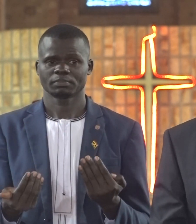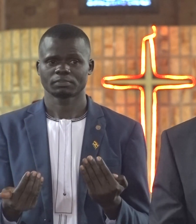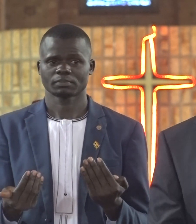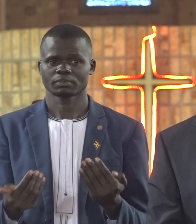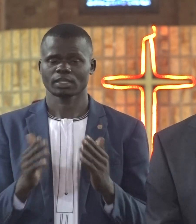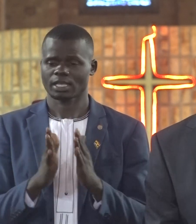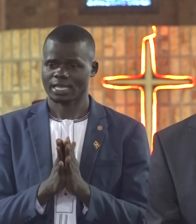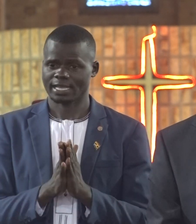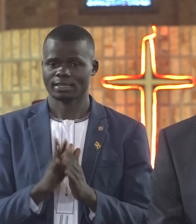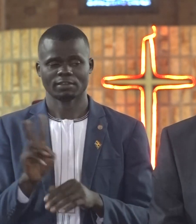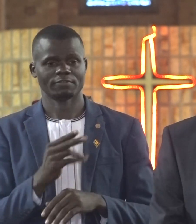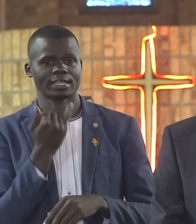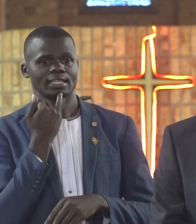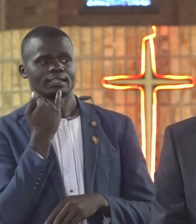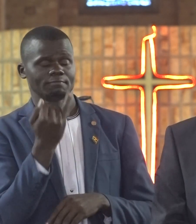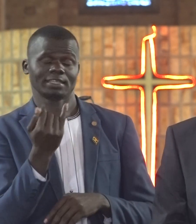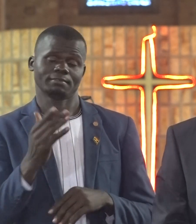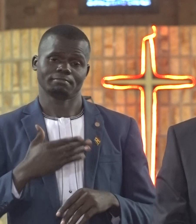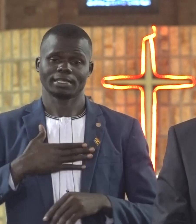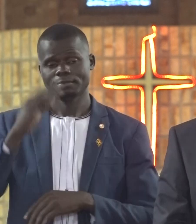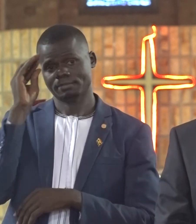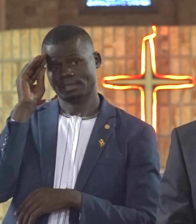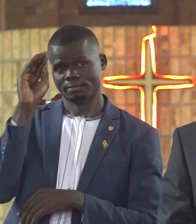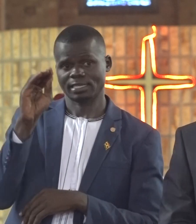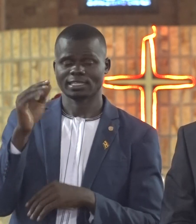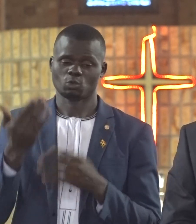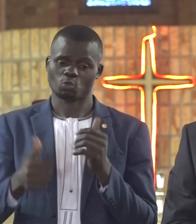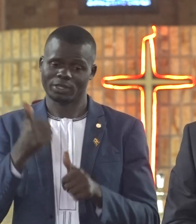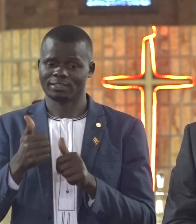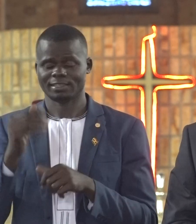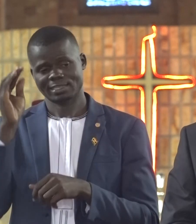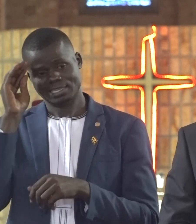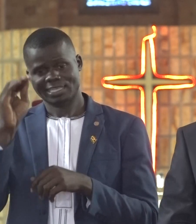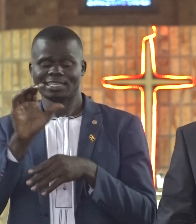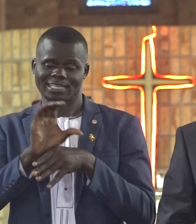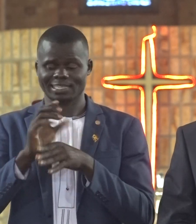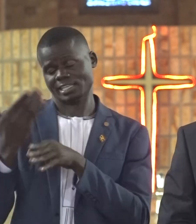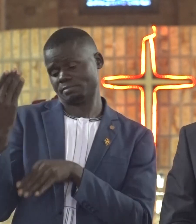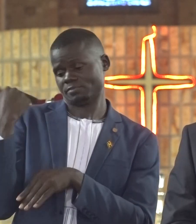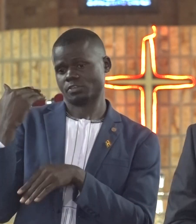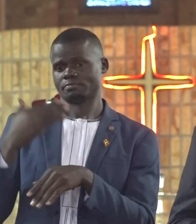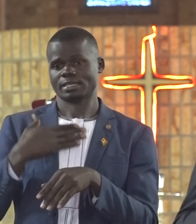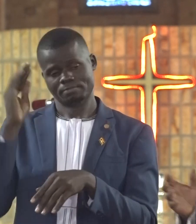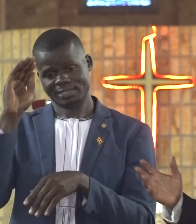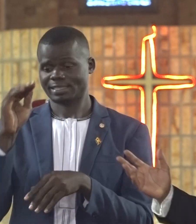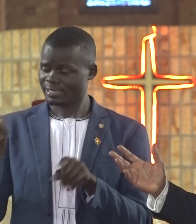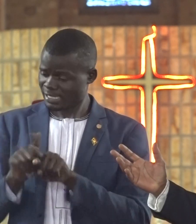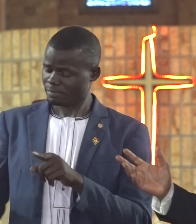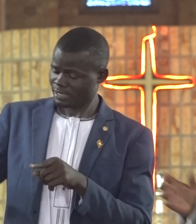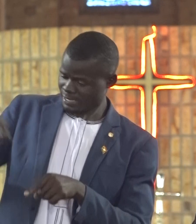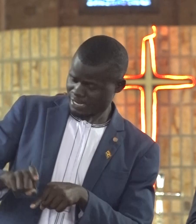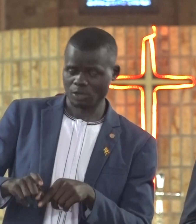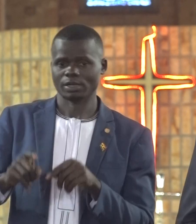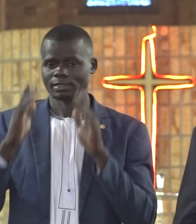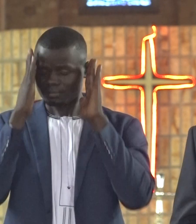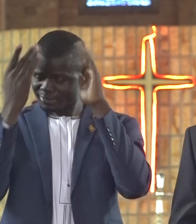era nga bwe nagambye mu bubaka bwange obwasomeddwa mu masinzizo ennaku ntono eziyise, bwogeddwa nako wano